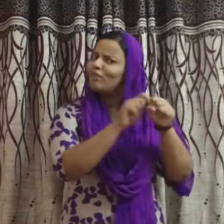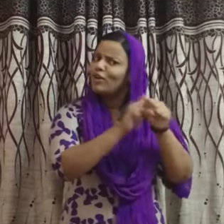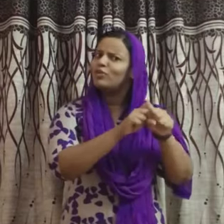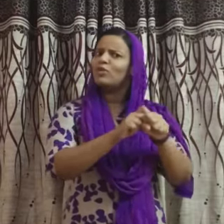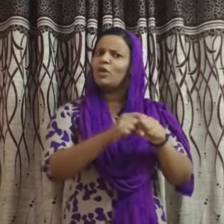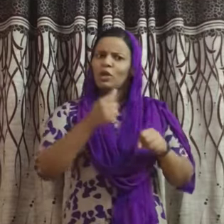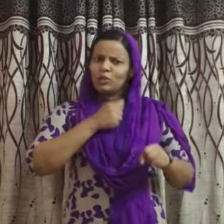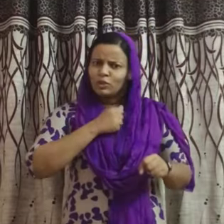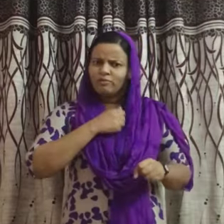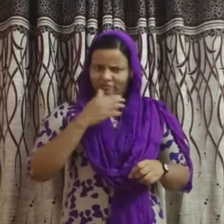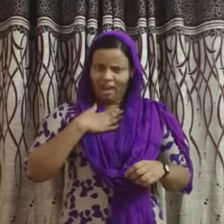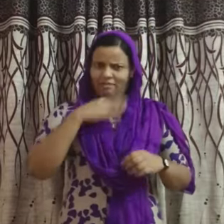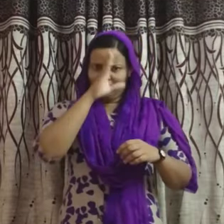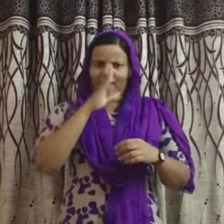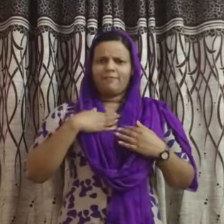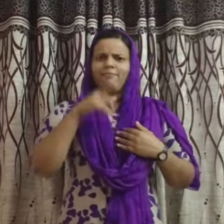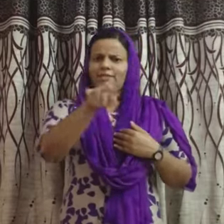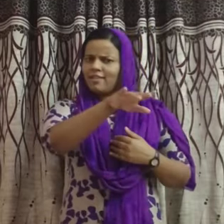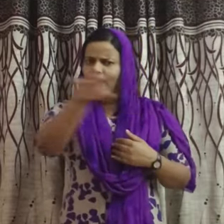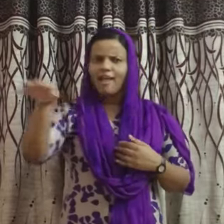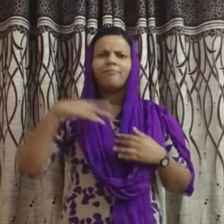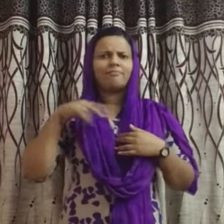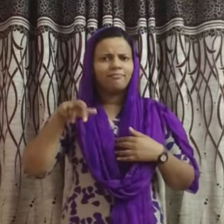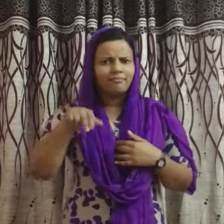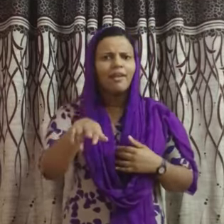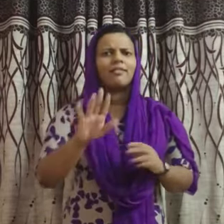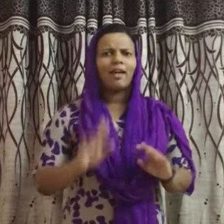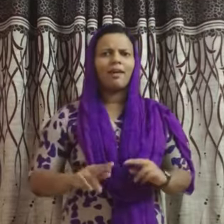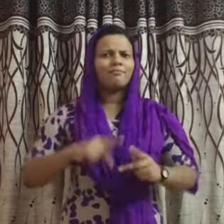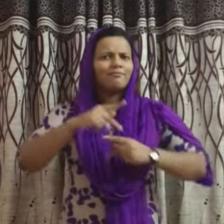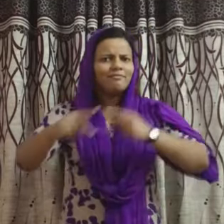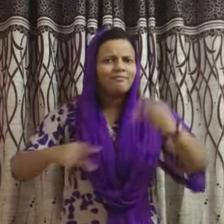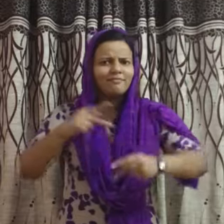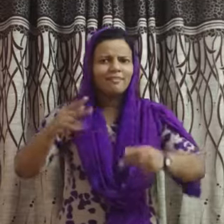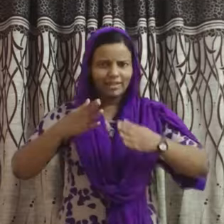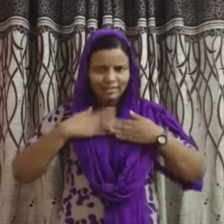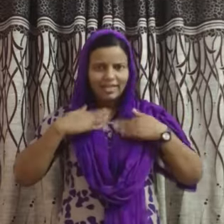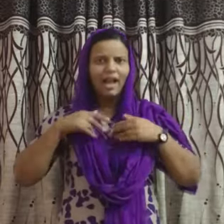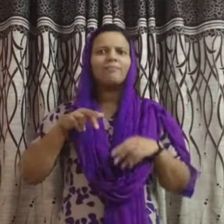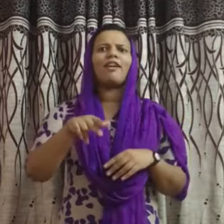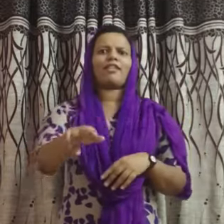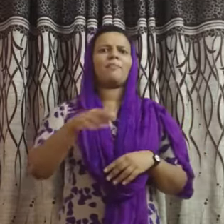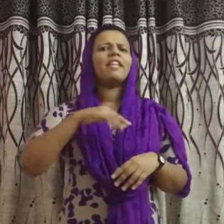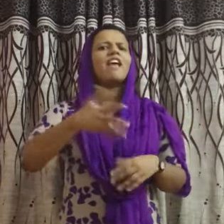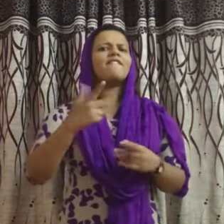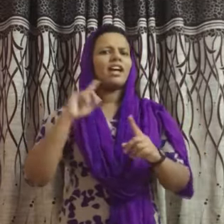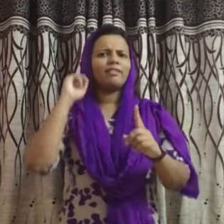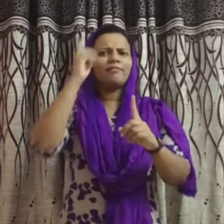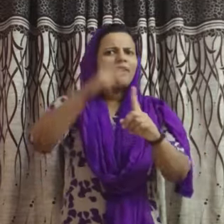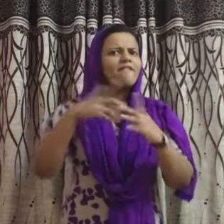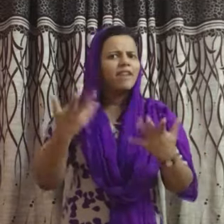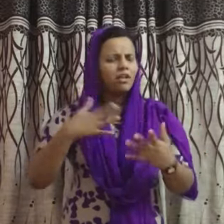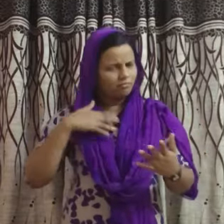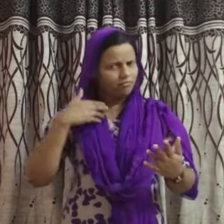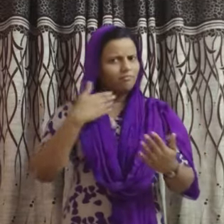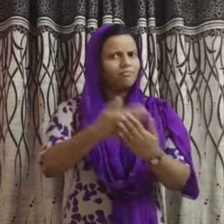ചെയ്തോളാം? ഞാൻ തന്നെ നിങ്ങളെ ചുമന്നോളാം, ഞാൻ തന്നെ നിങ്ങളെ വിടുവിച്ചോളാം, ഞാൻ തന്നെ നിങ്ങളെ എത്തിക്കേണ്ടടുത്ത് എത്തിച്ചോളാം. അമേൻ. ഇതാണ്